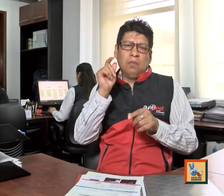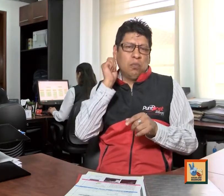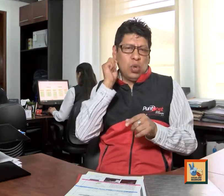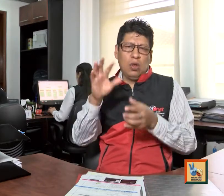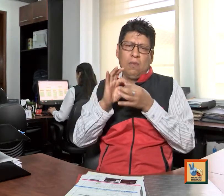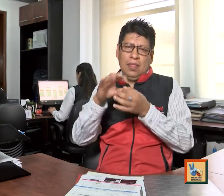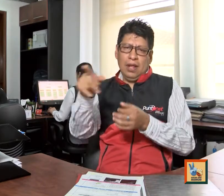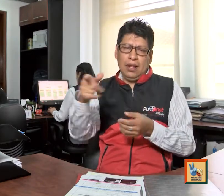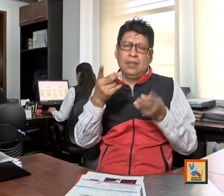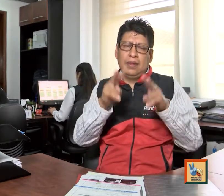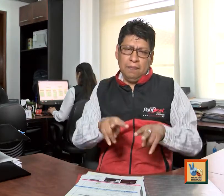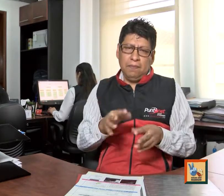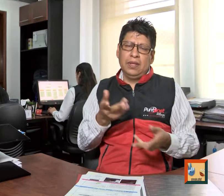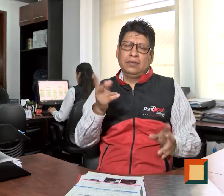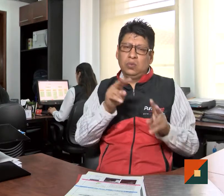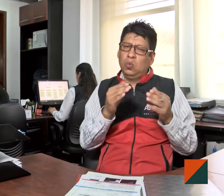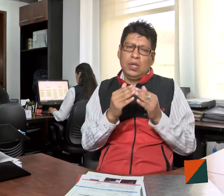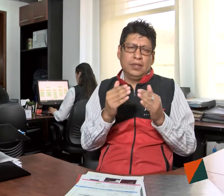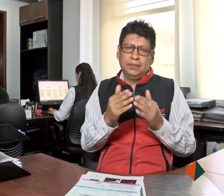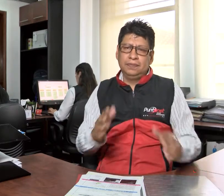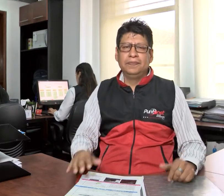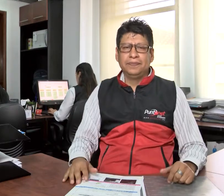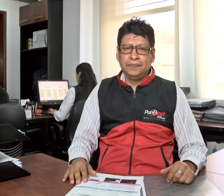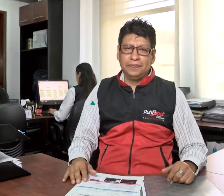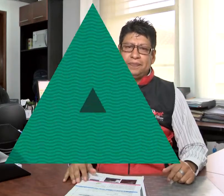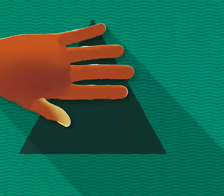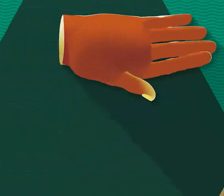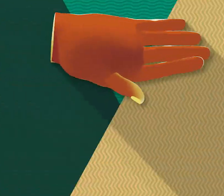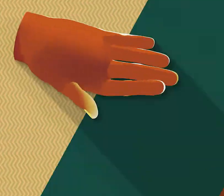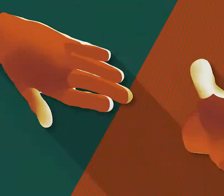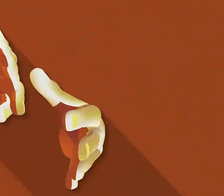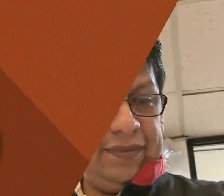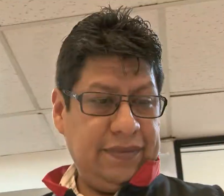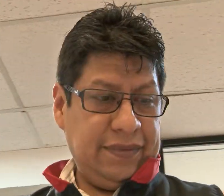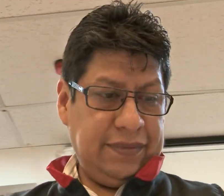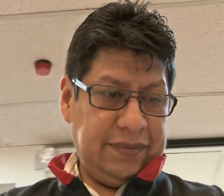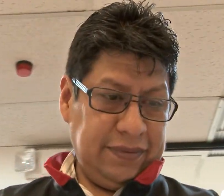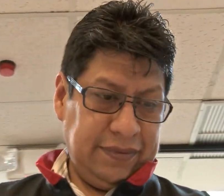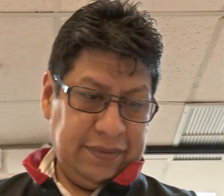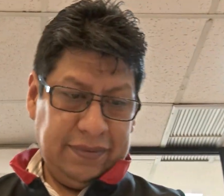me gusta trabajar aquí espero seguir haciéndolo